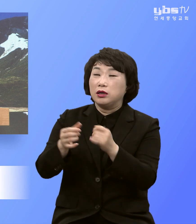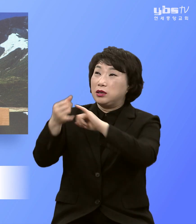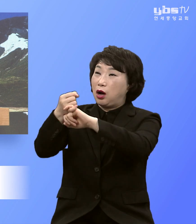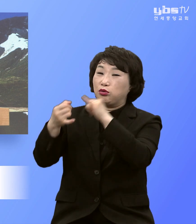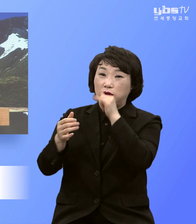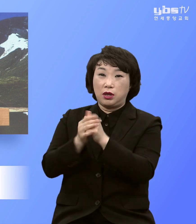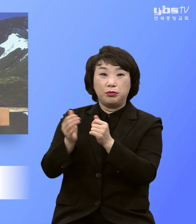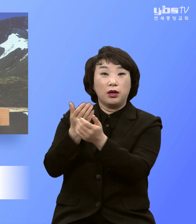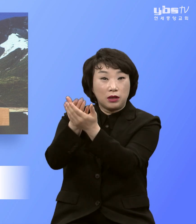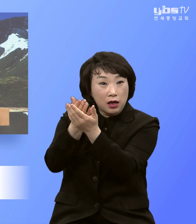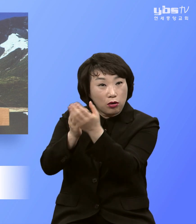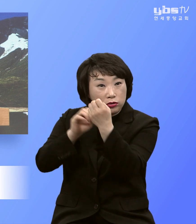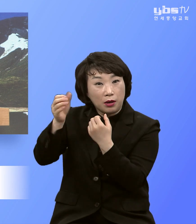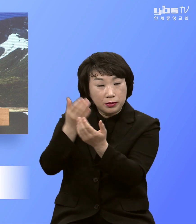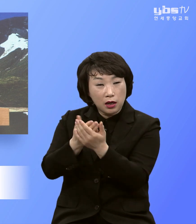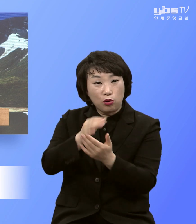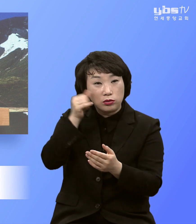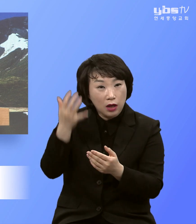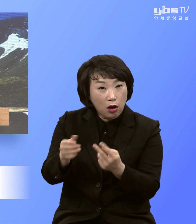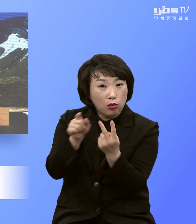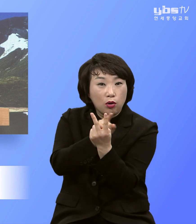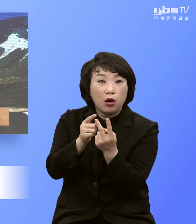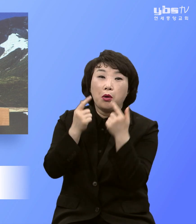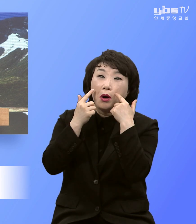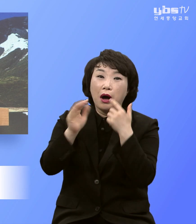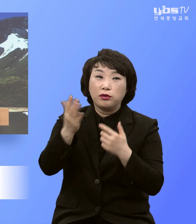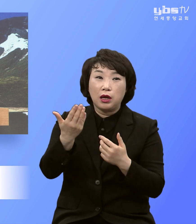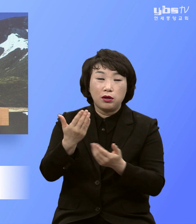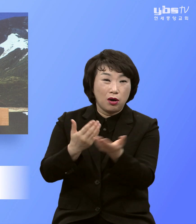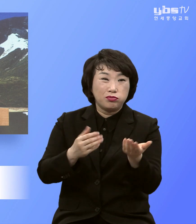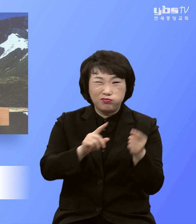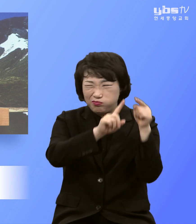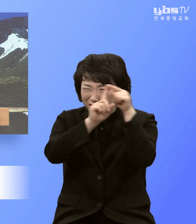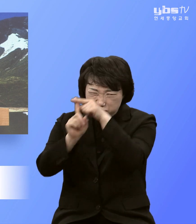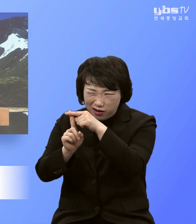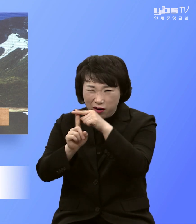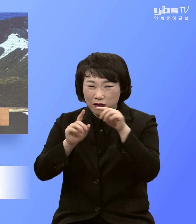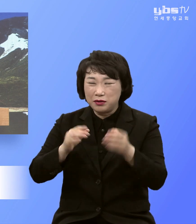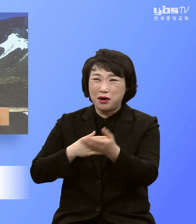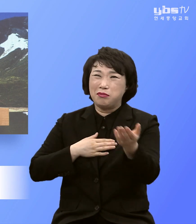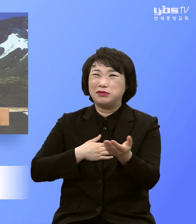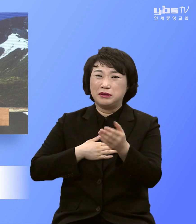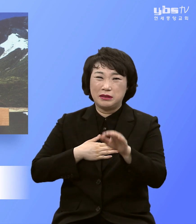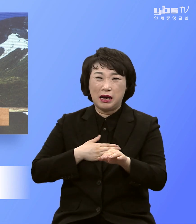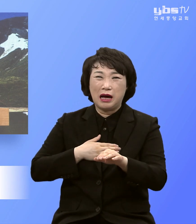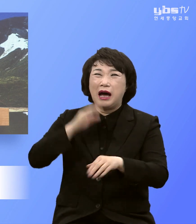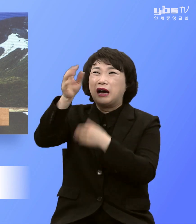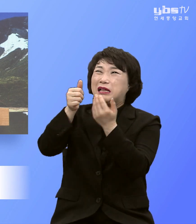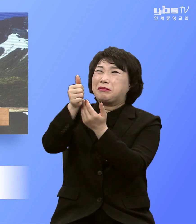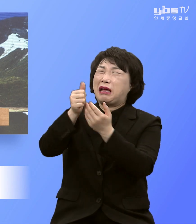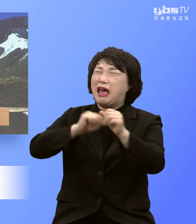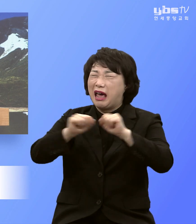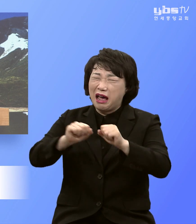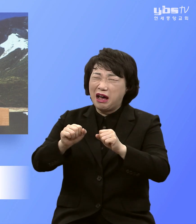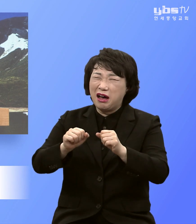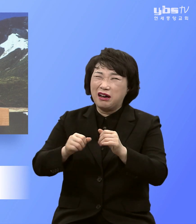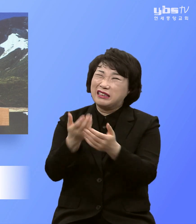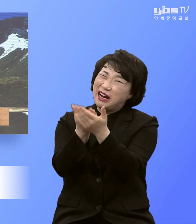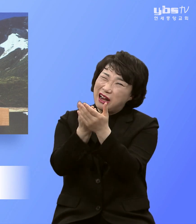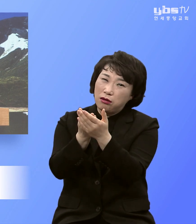했느냐. 분명해야 되는데 막무가내의 식으로 우리가 하나님 앞에 행동하는